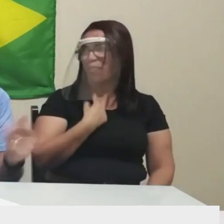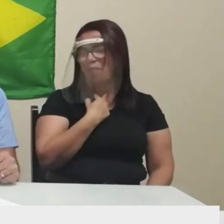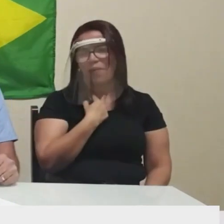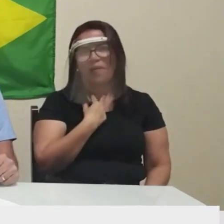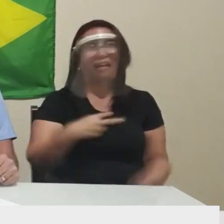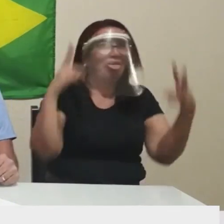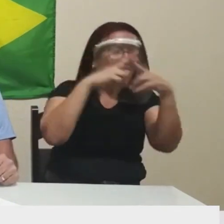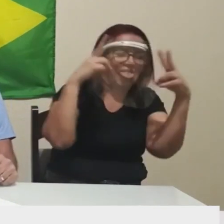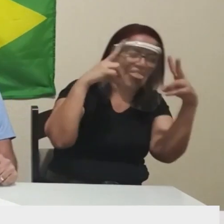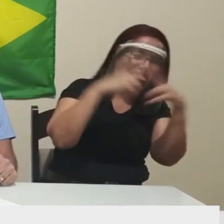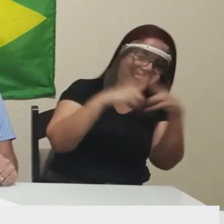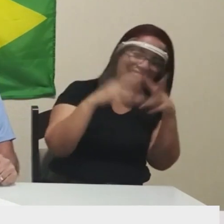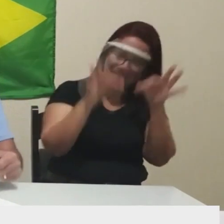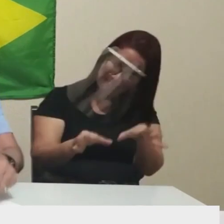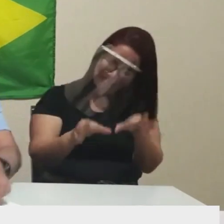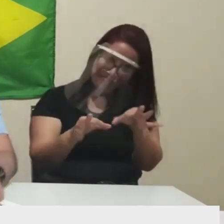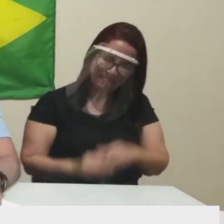bicho pega, né?